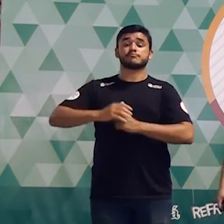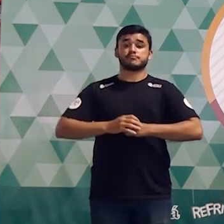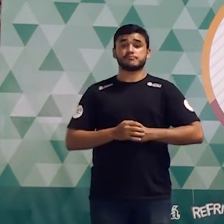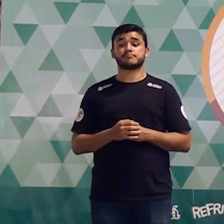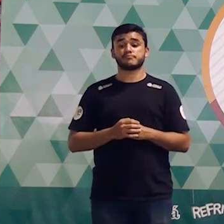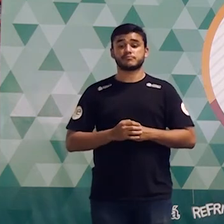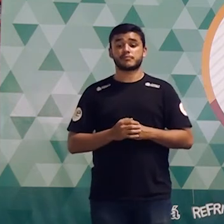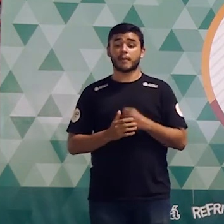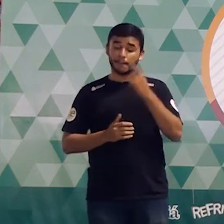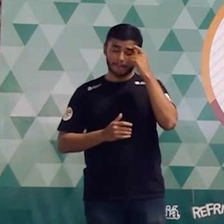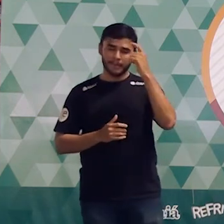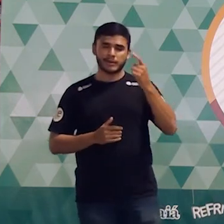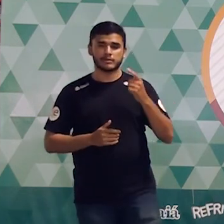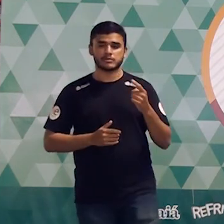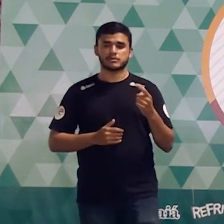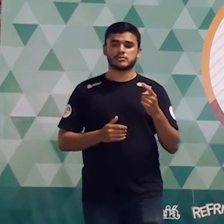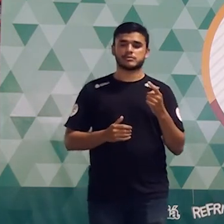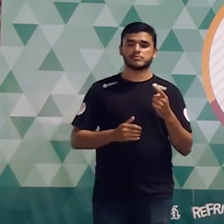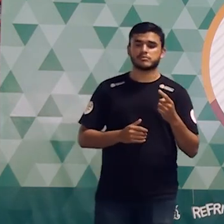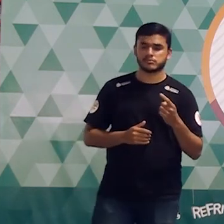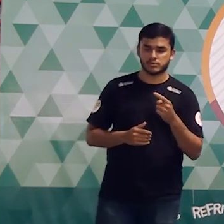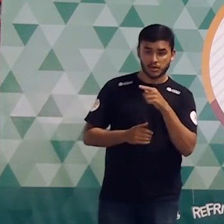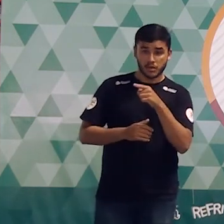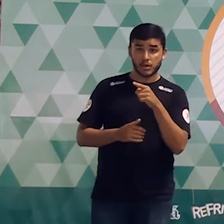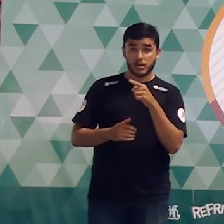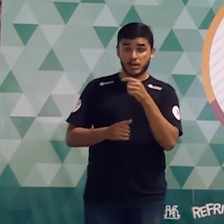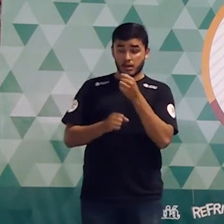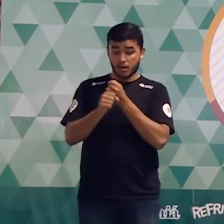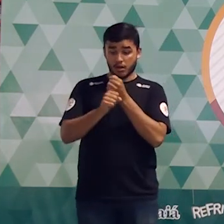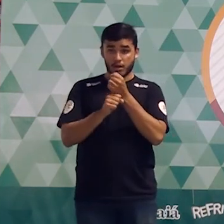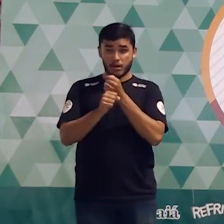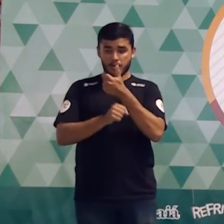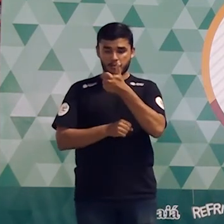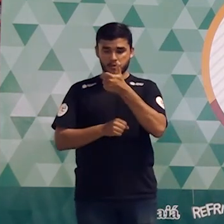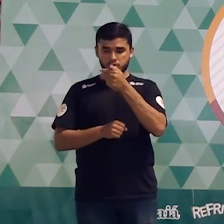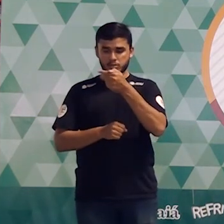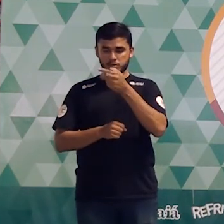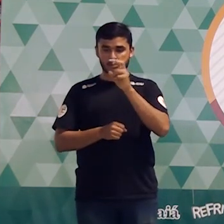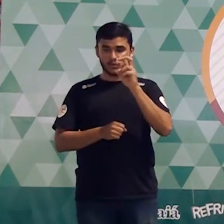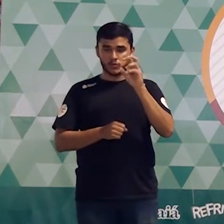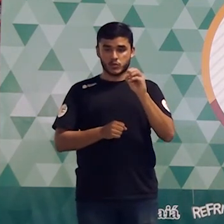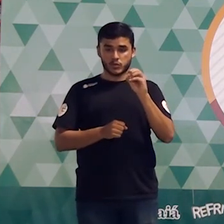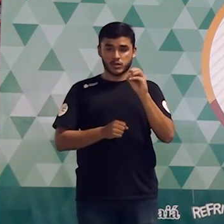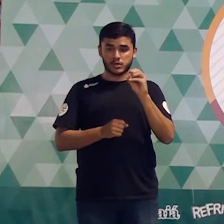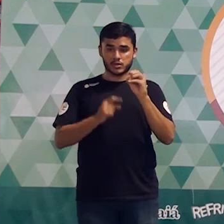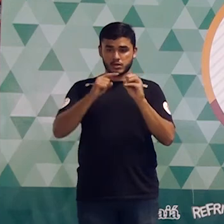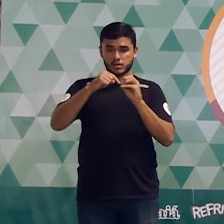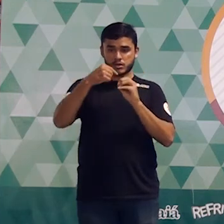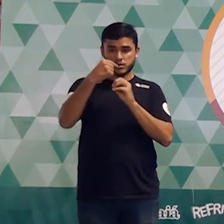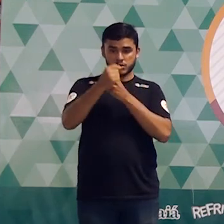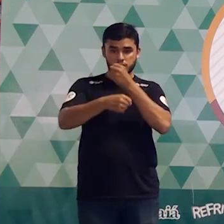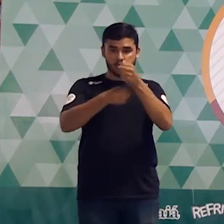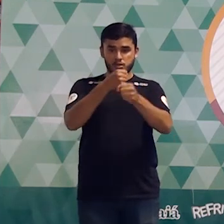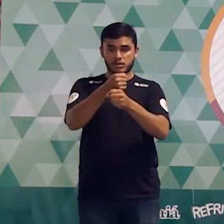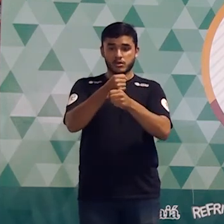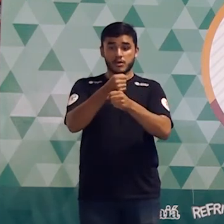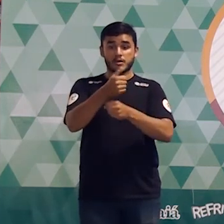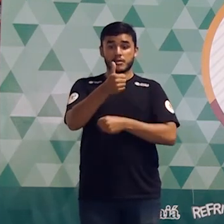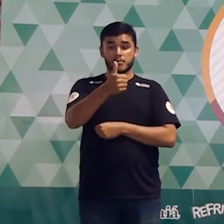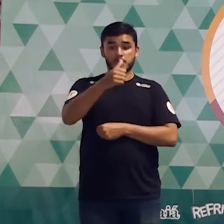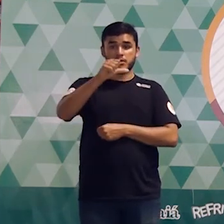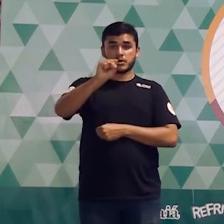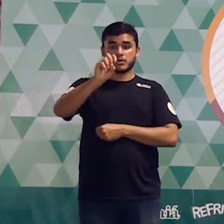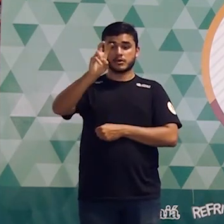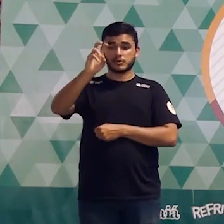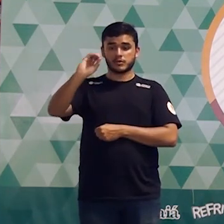Em compensação, em 1750 para 1850, a população já passa para 1 bilhão.